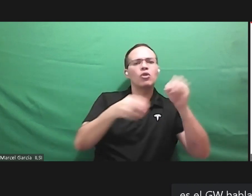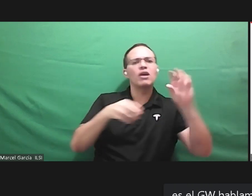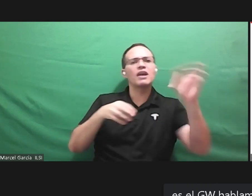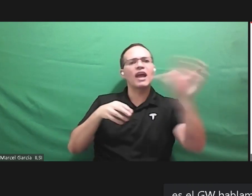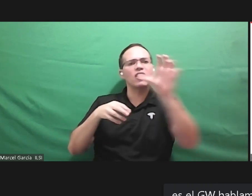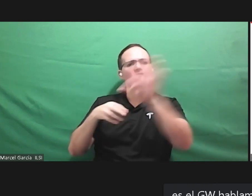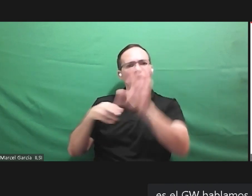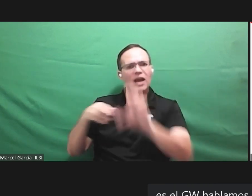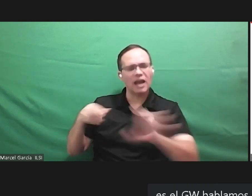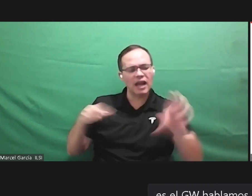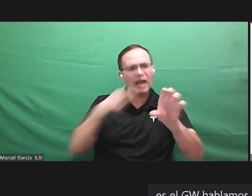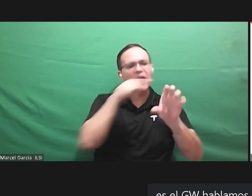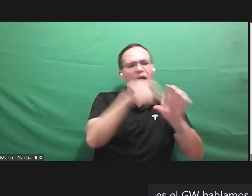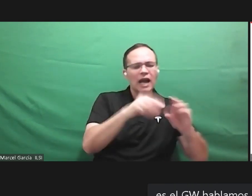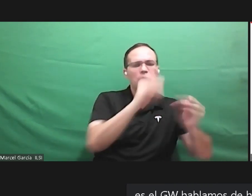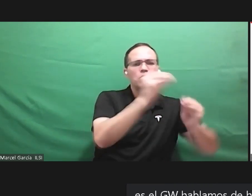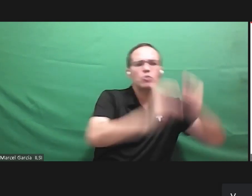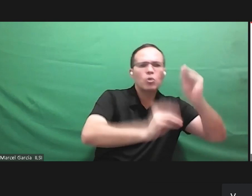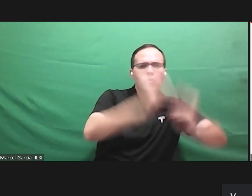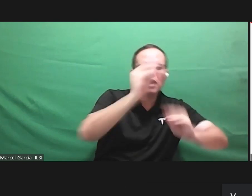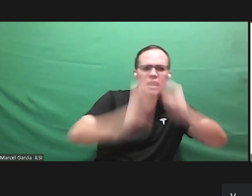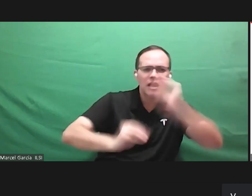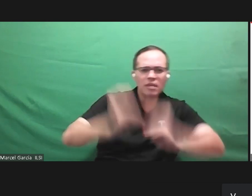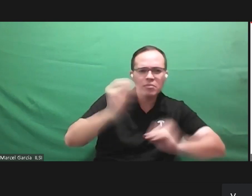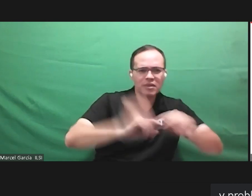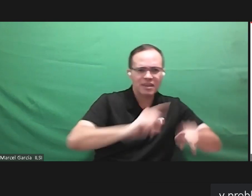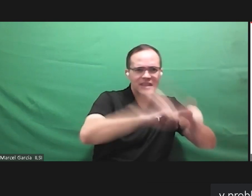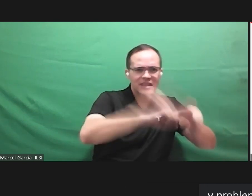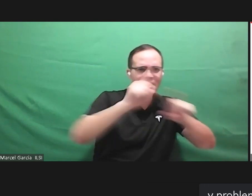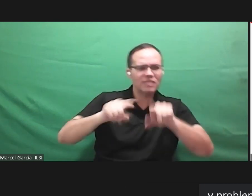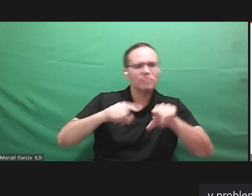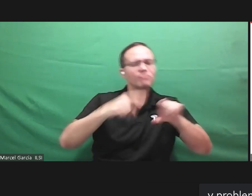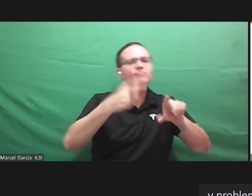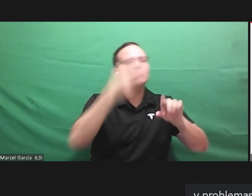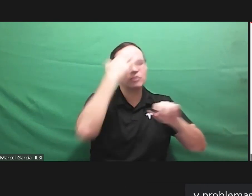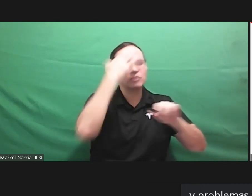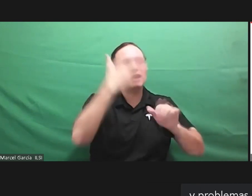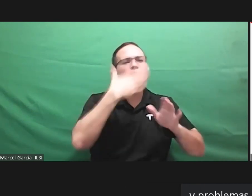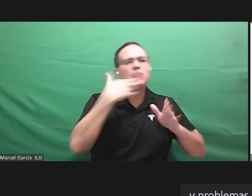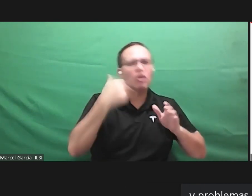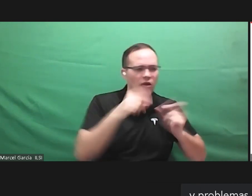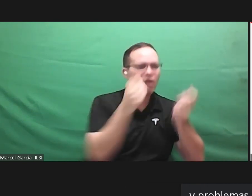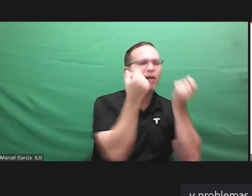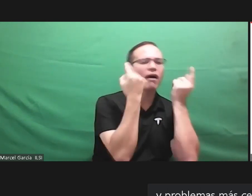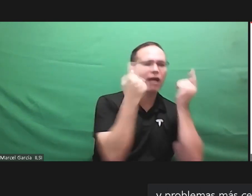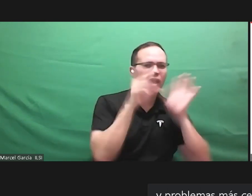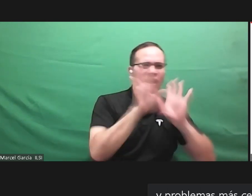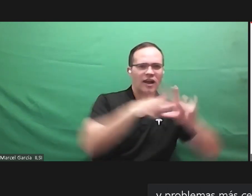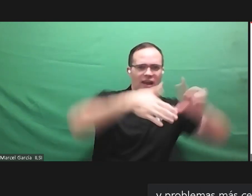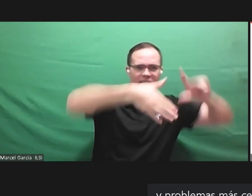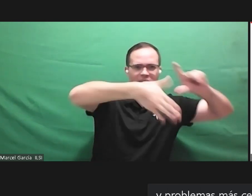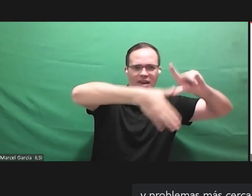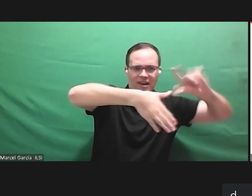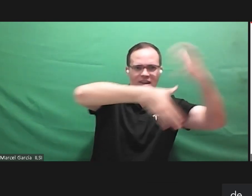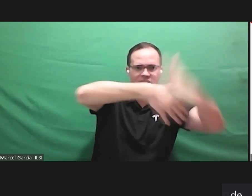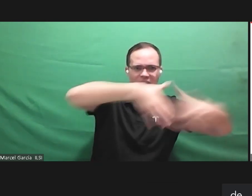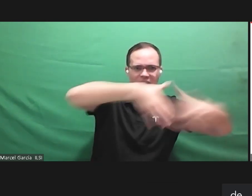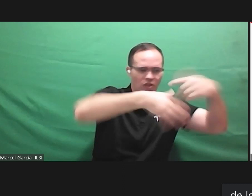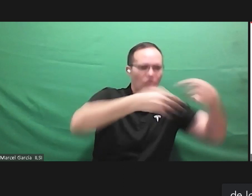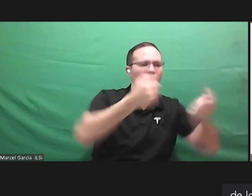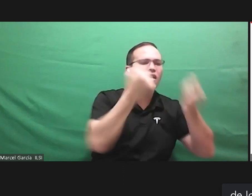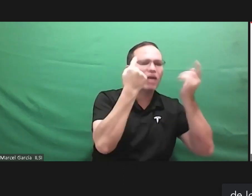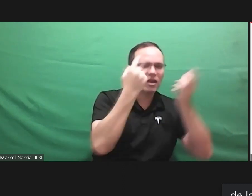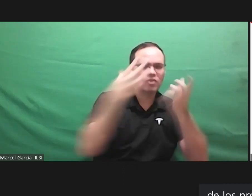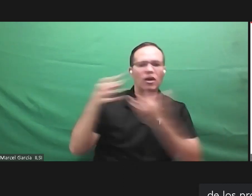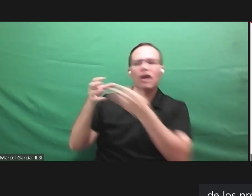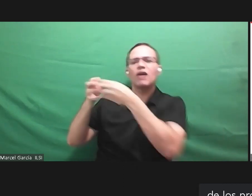región, que tenemos mucho más cerca y tenemos una comprensión mejor de los problemas que tenemos acá. Y creo que eso será muy bueno